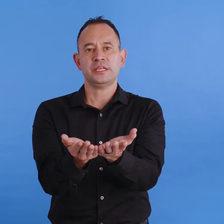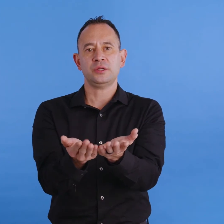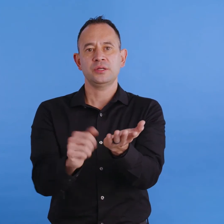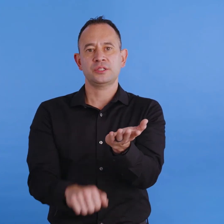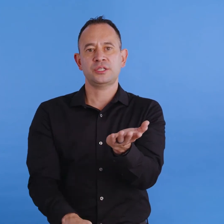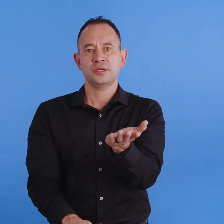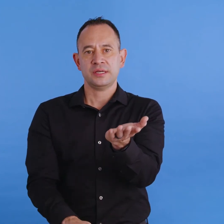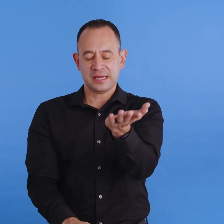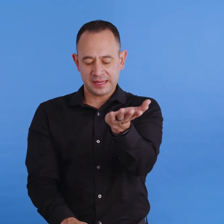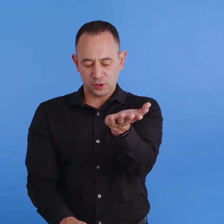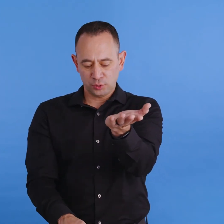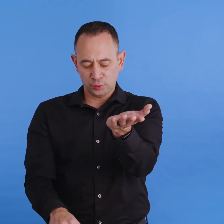quito t, queda u.